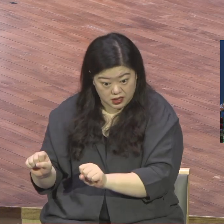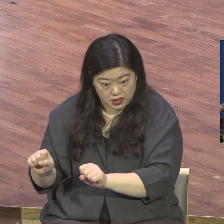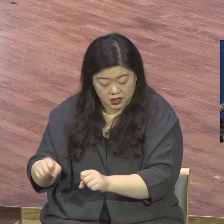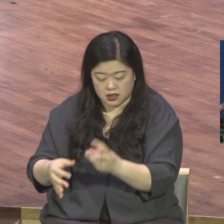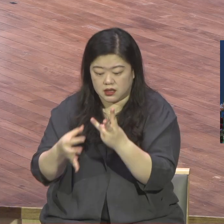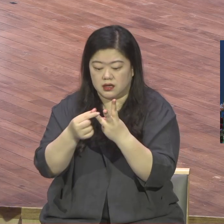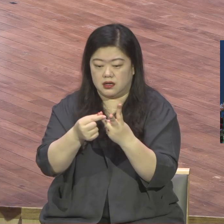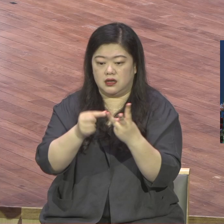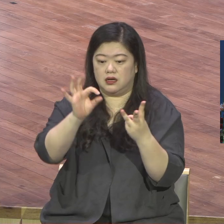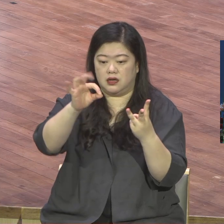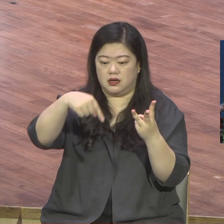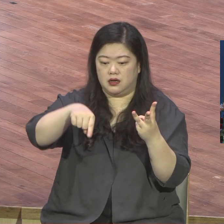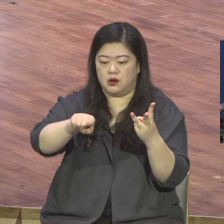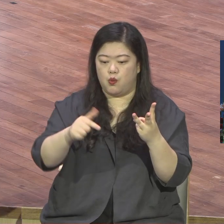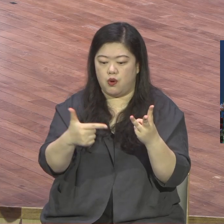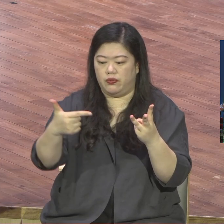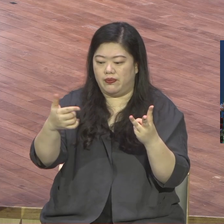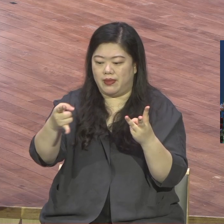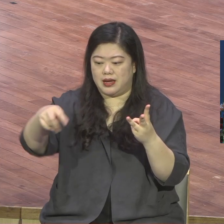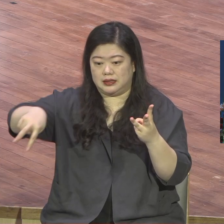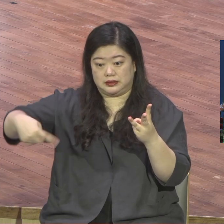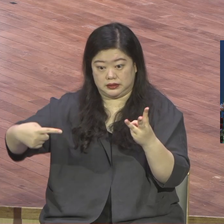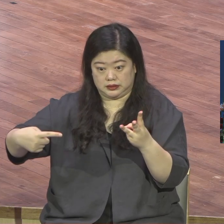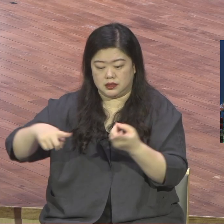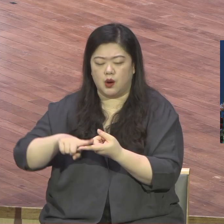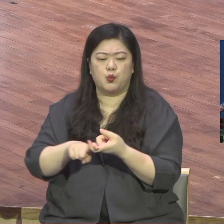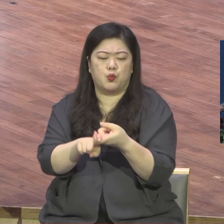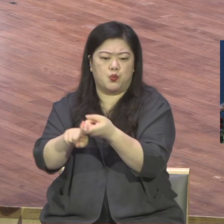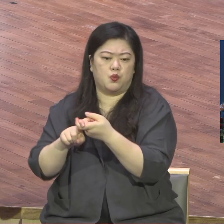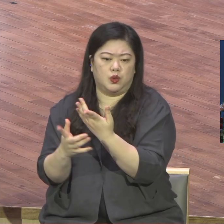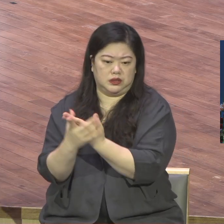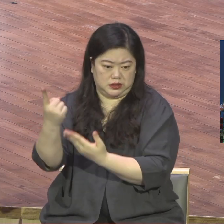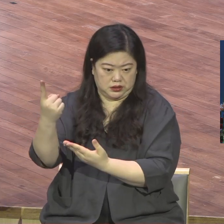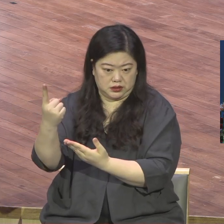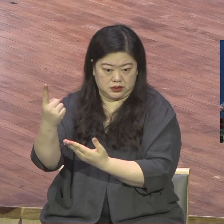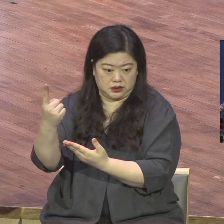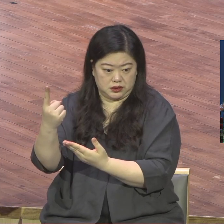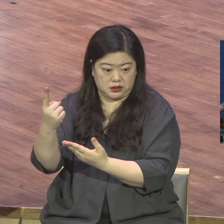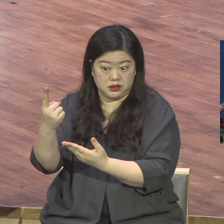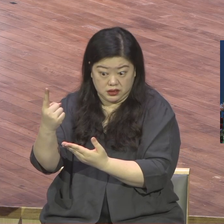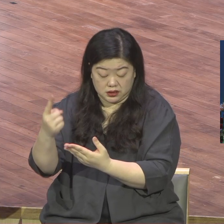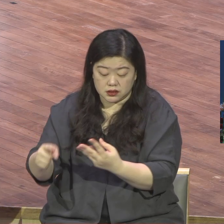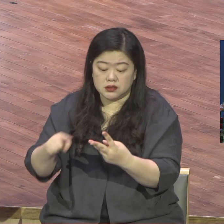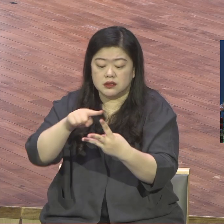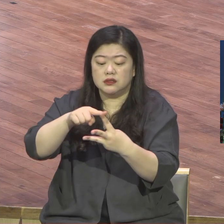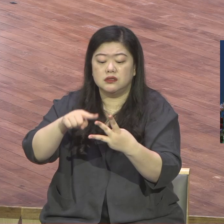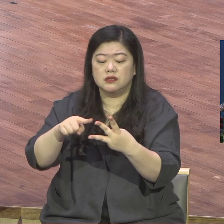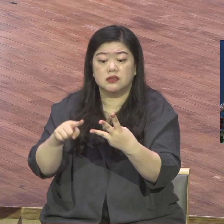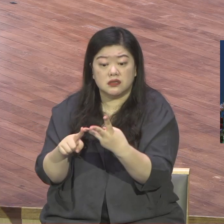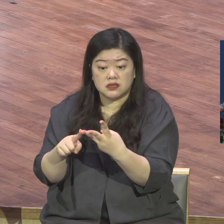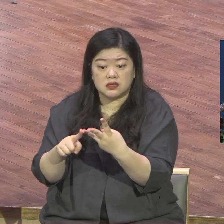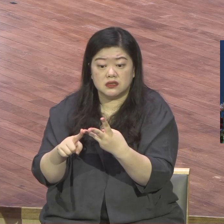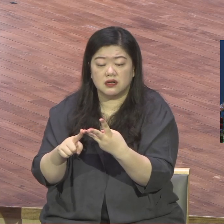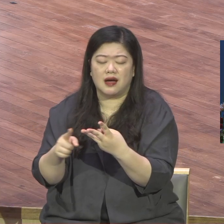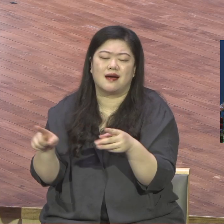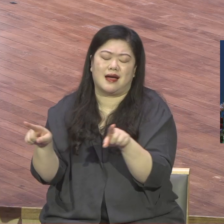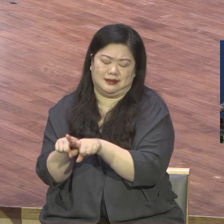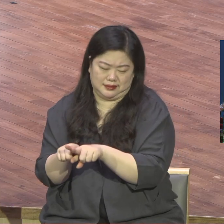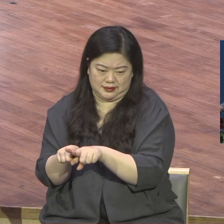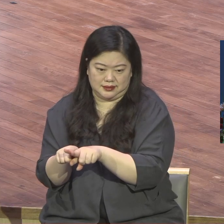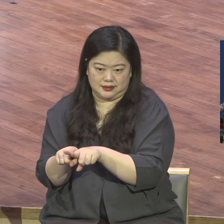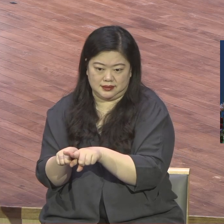함께 체질입니다. 함께 체질. 이것이 그냥 함께 체질 될 때가 나갑니다. 성삼위 하나님과 24시